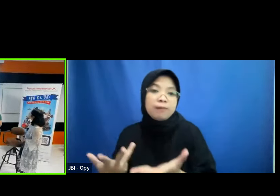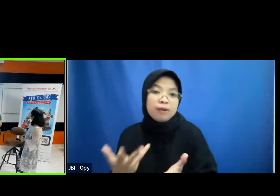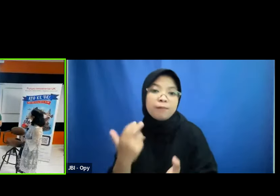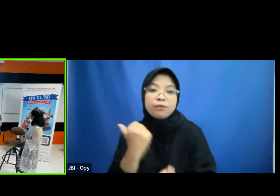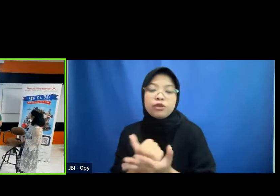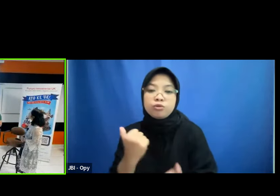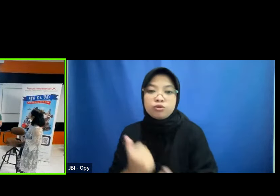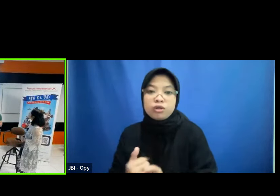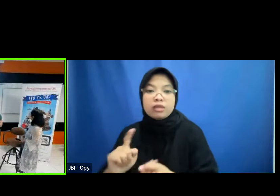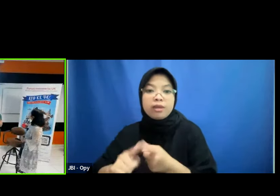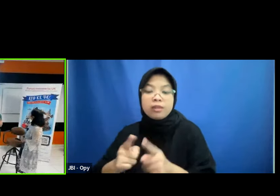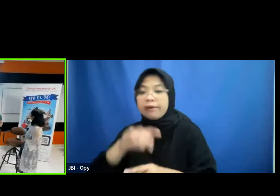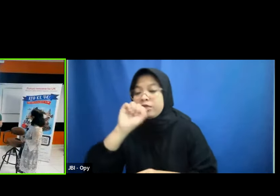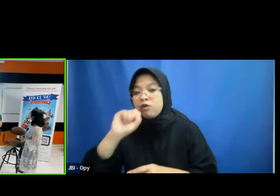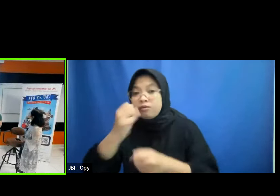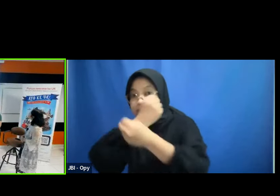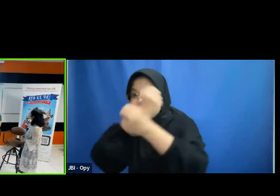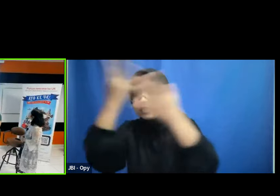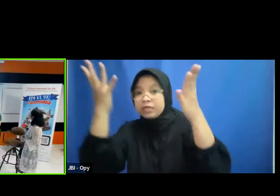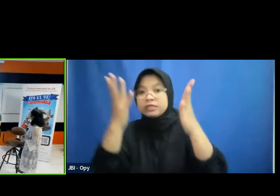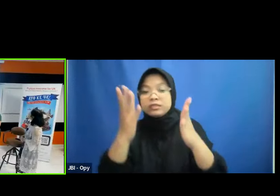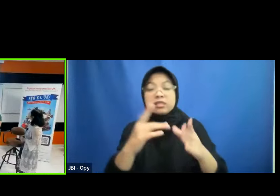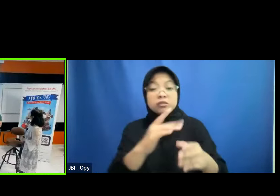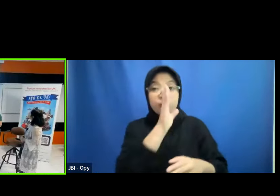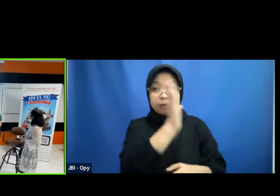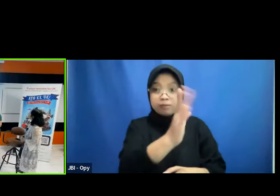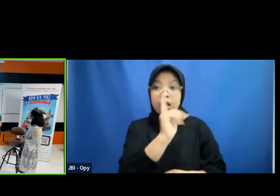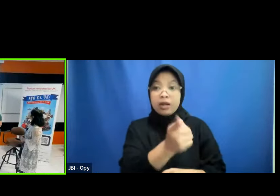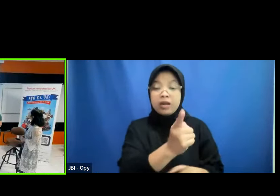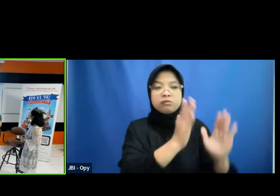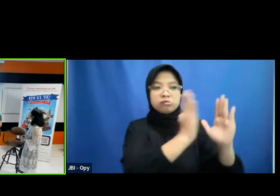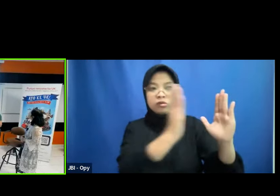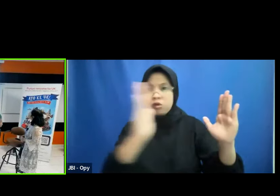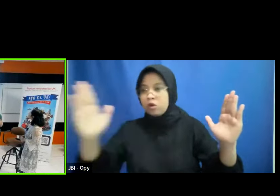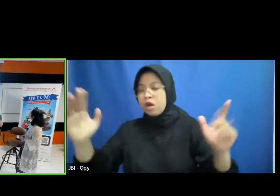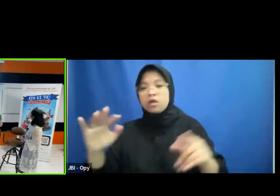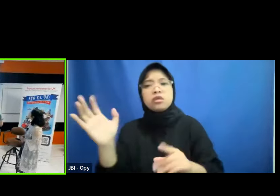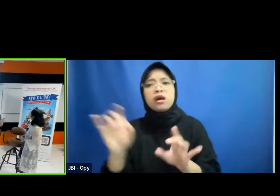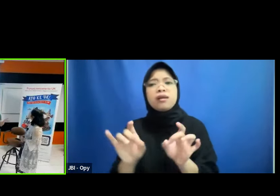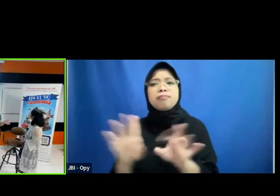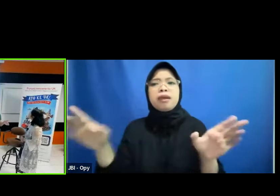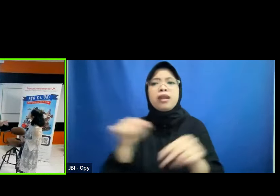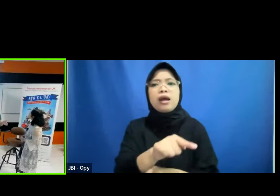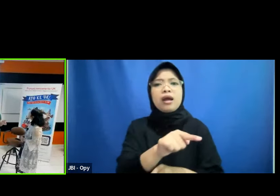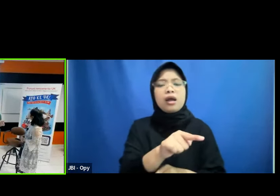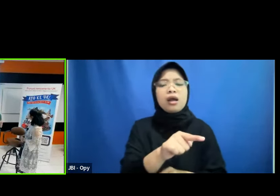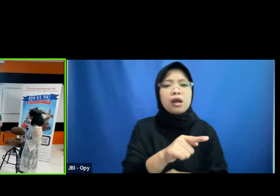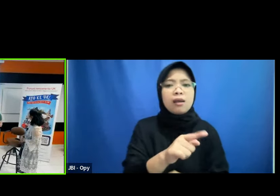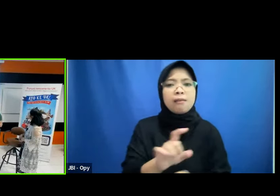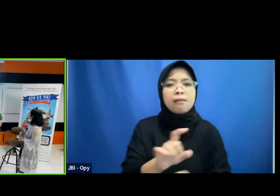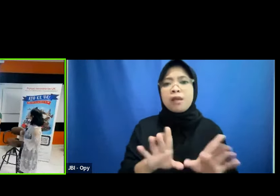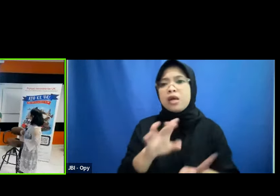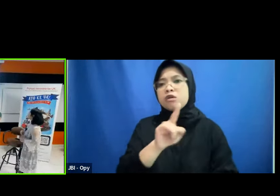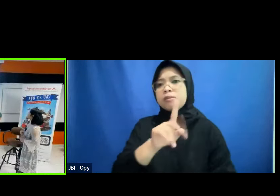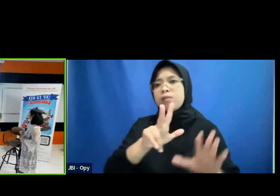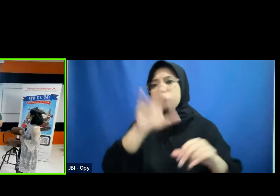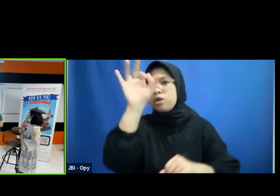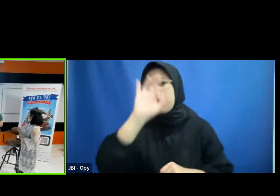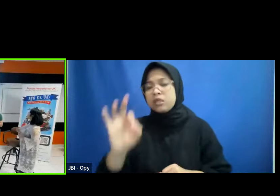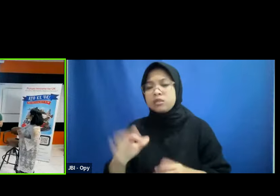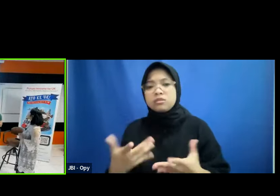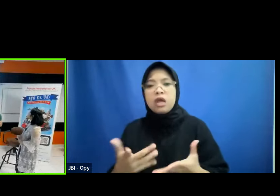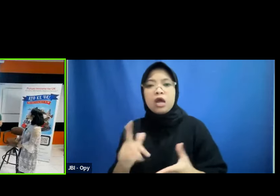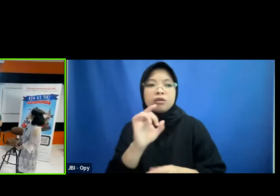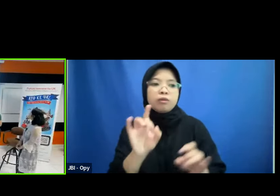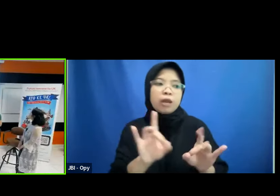jawaban-jawaban itu tetap atau konsisten dengan apa yang kita jangan sampai berbeda 150 derajat terutama kayak beberapa Kayak misalnya di